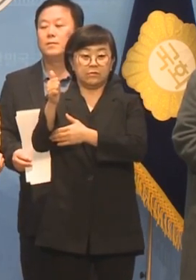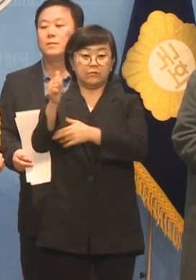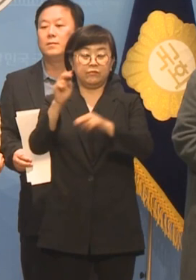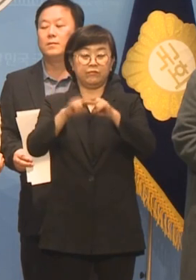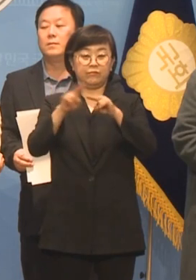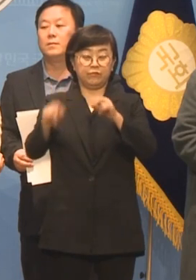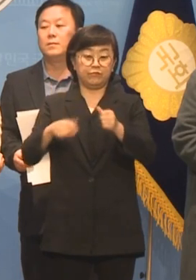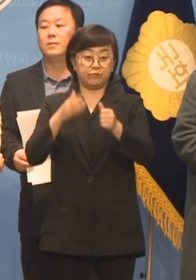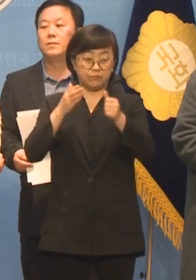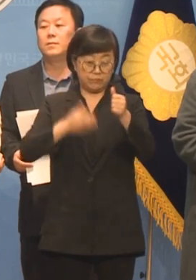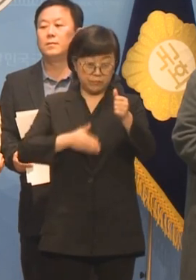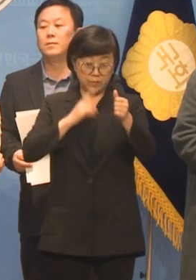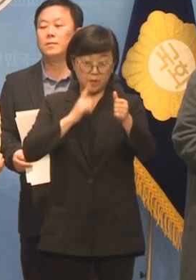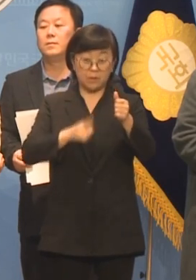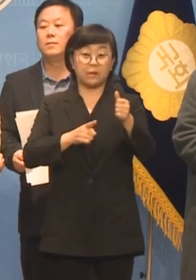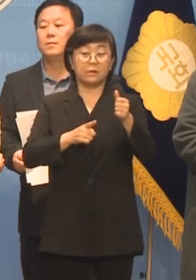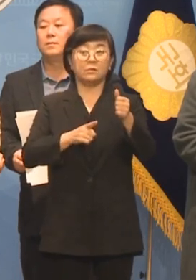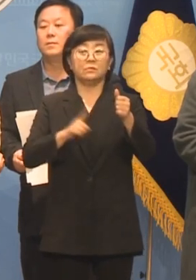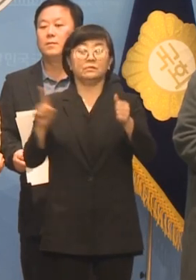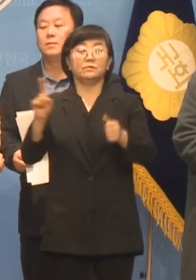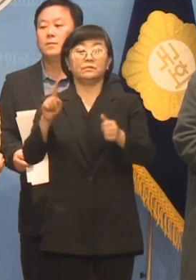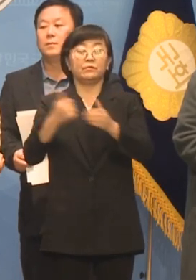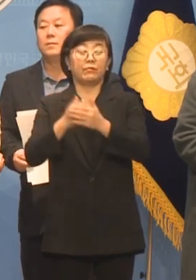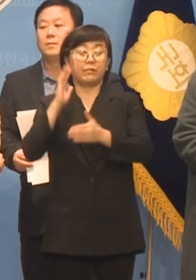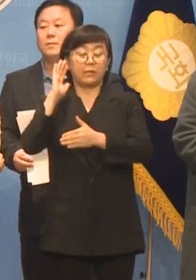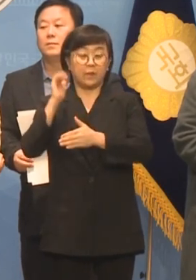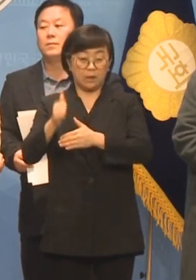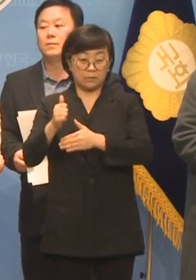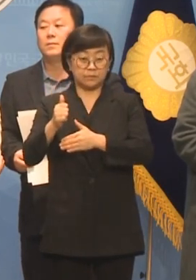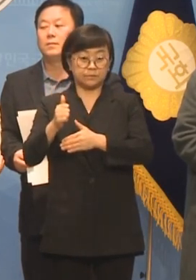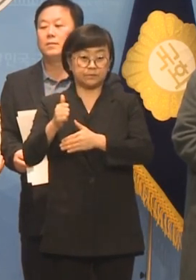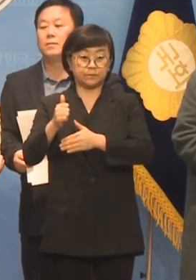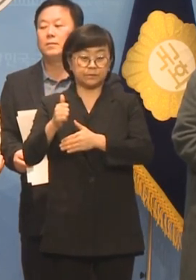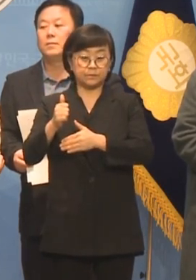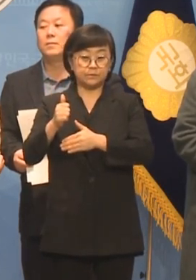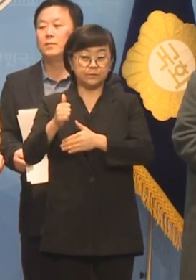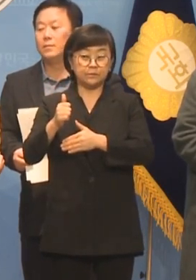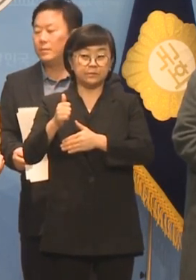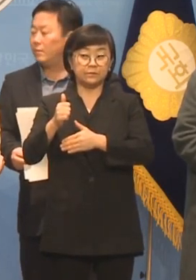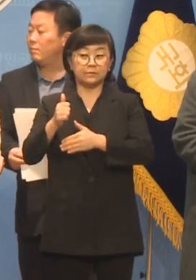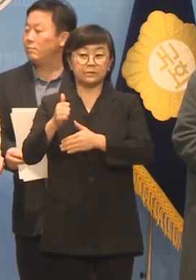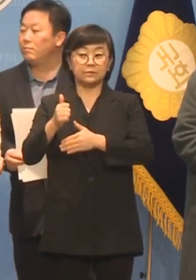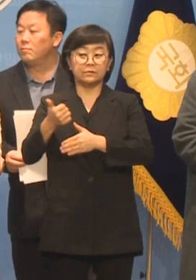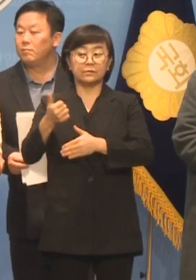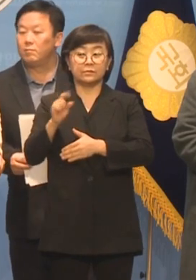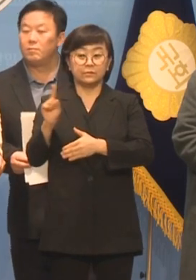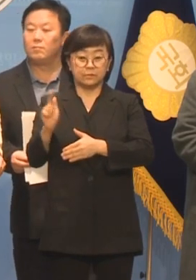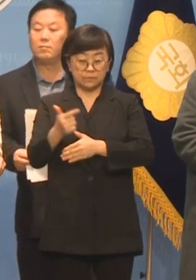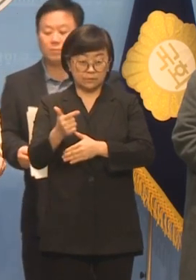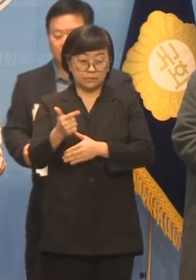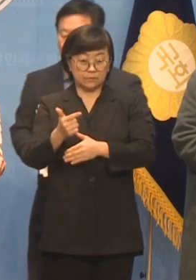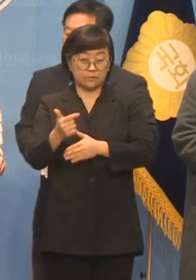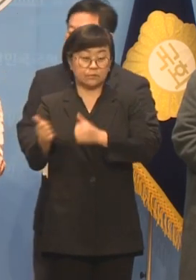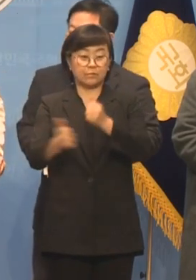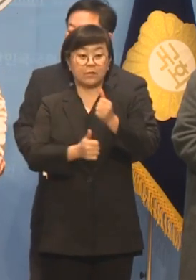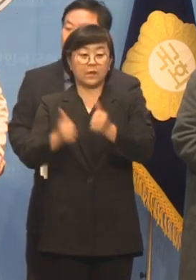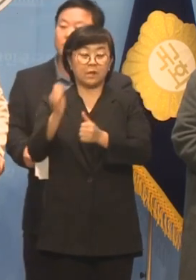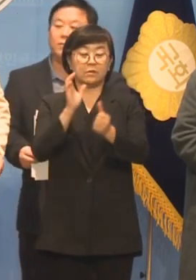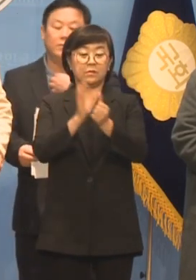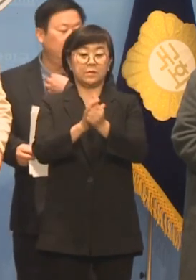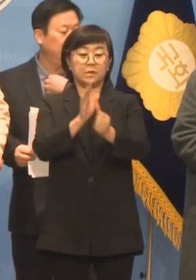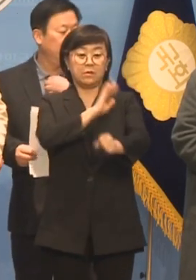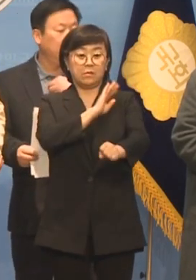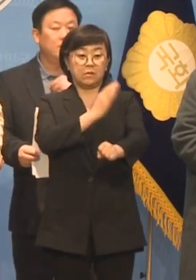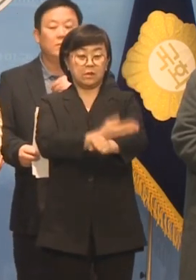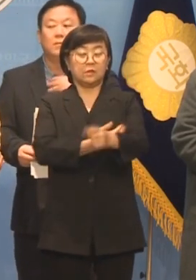사퇴를 강권했다라고 얘기하는 건 적어도 대통령에게 한동훈 비대위원장이 위임받은